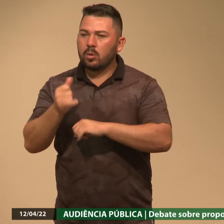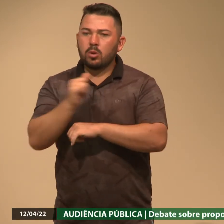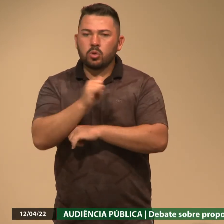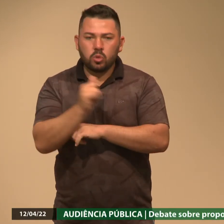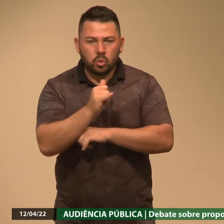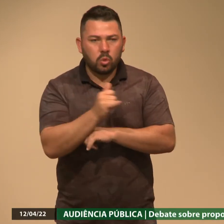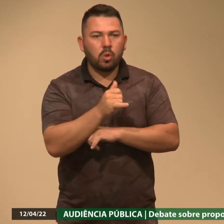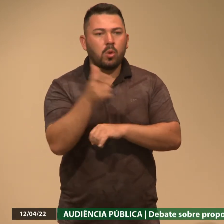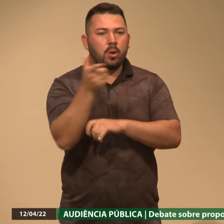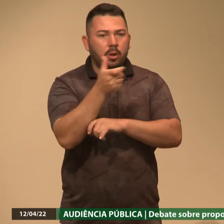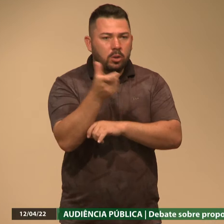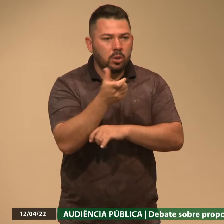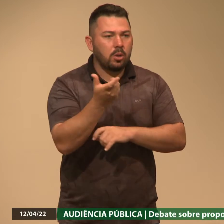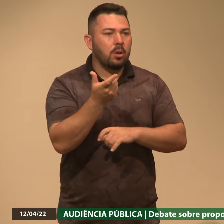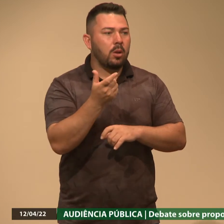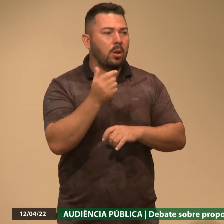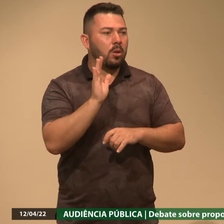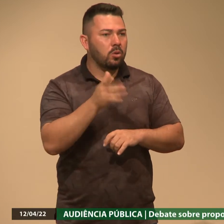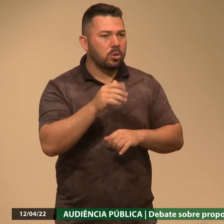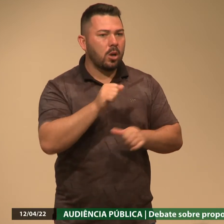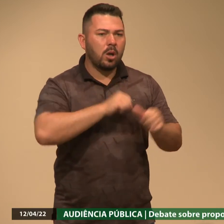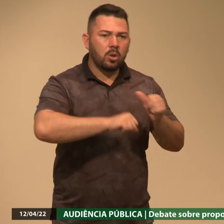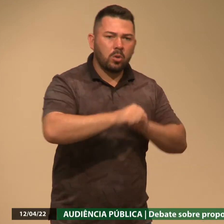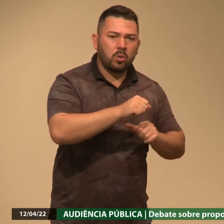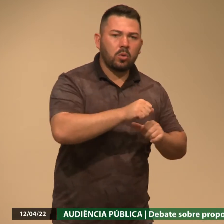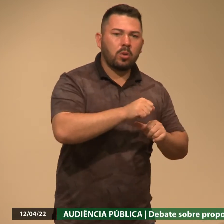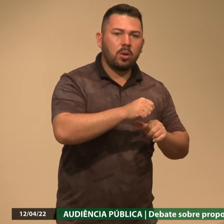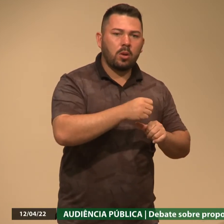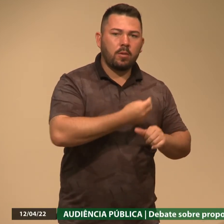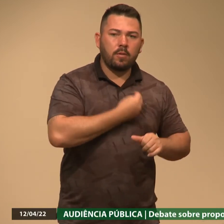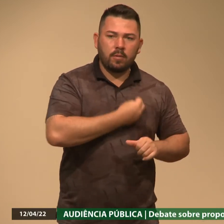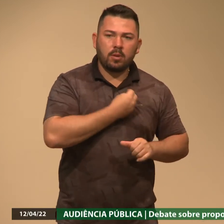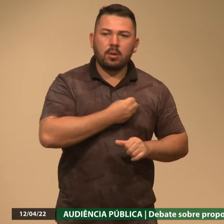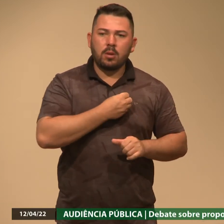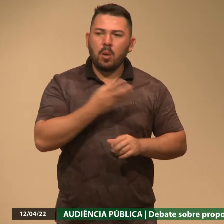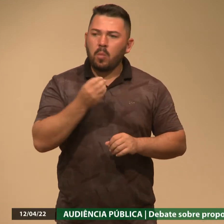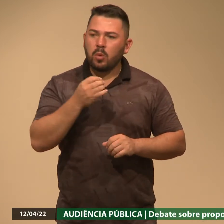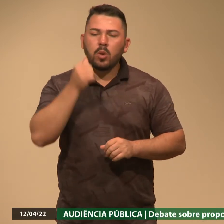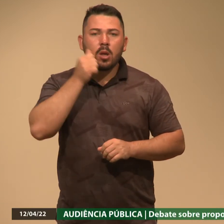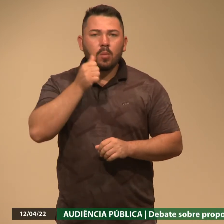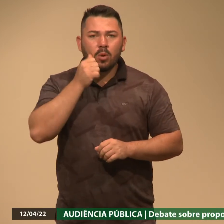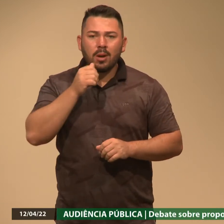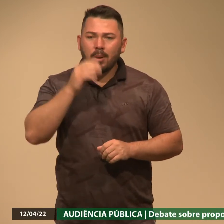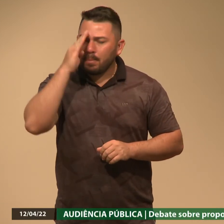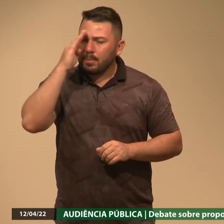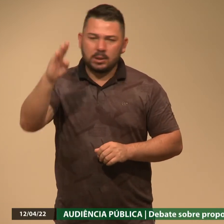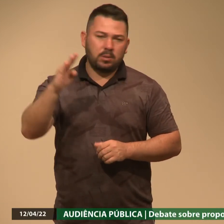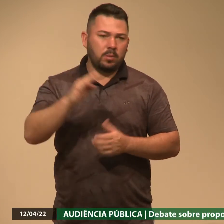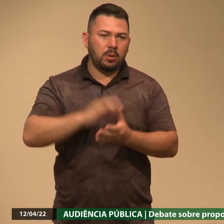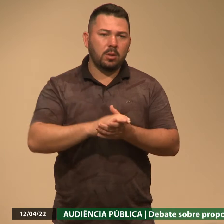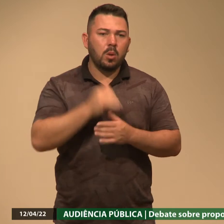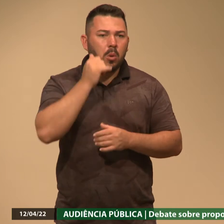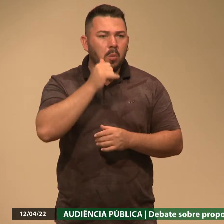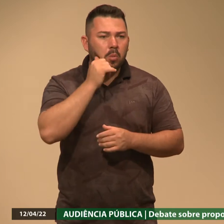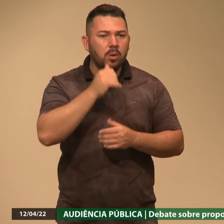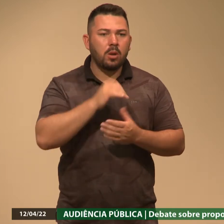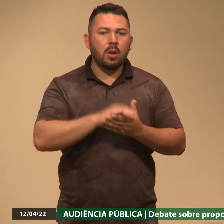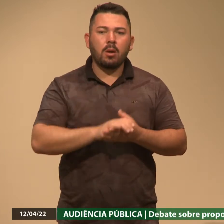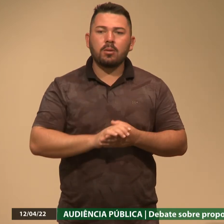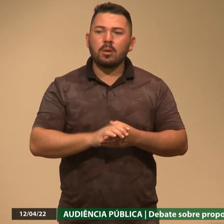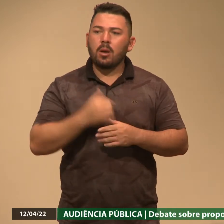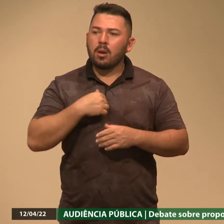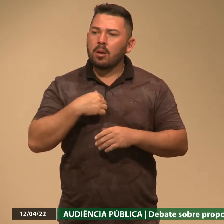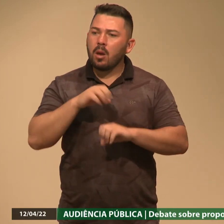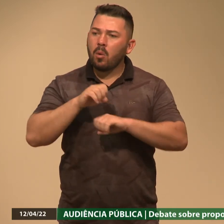instrutor de armamento e tiro Já mudei a vida de muitas pessoas Inclusive das mulheres muitas mulheres que passaram pela minha mão